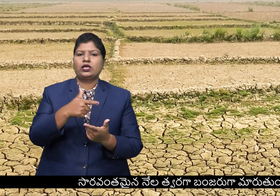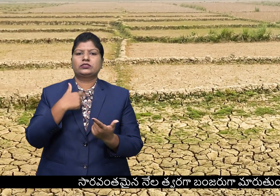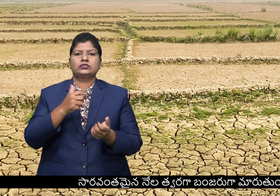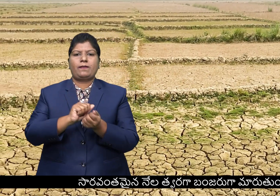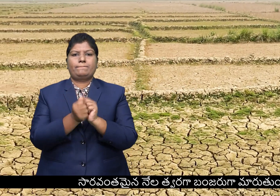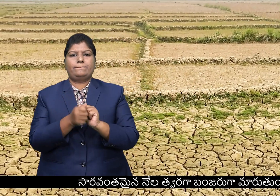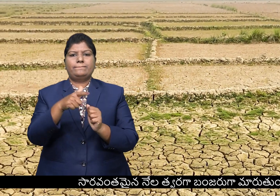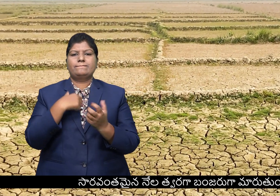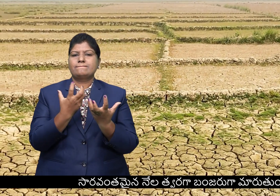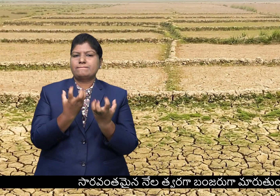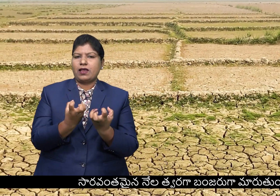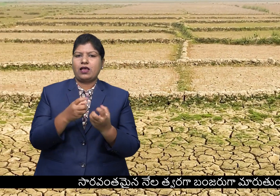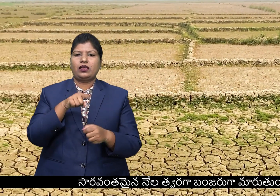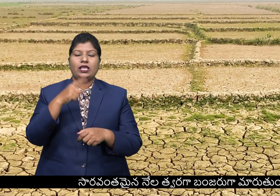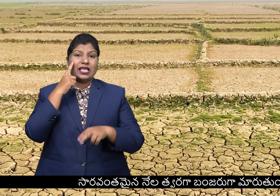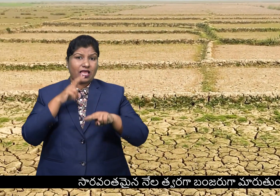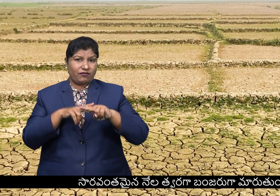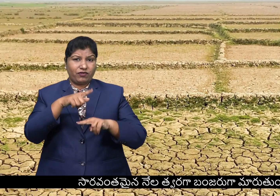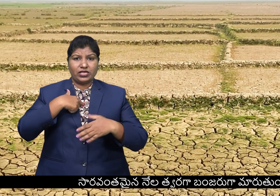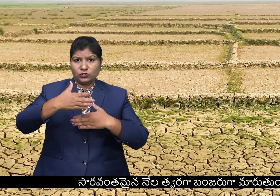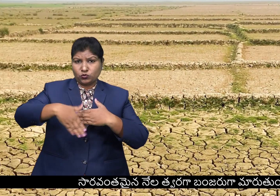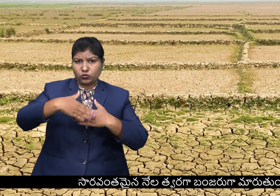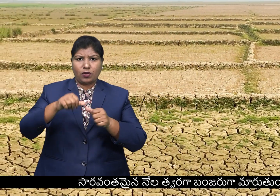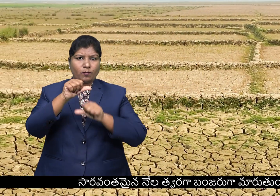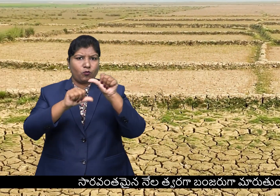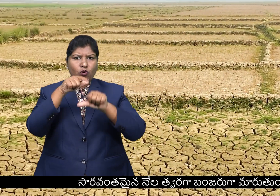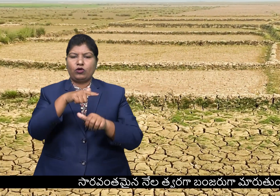సారవంతమైన నేల త్వరగా బంజరుగా మారుతుంది.